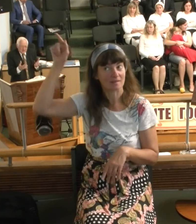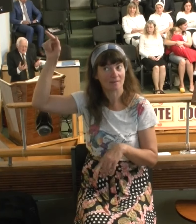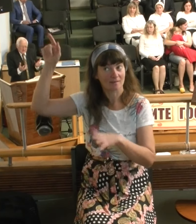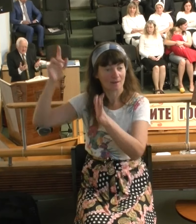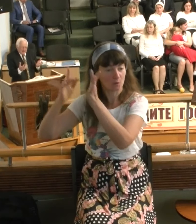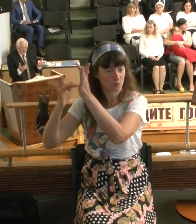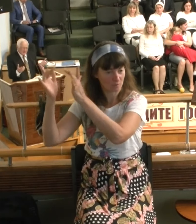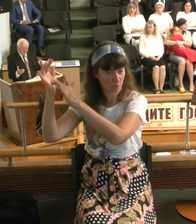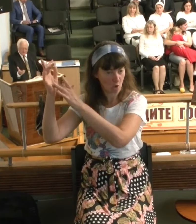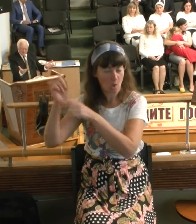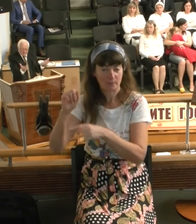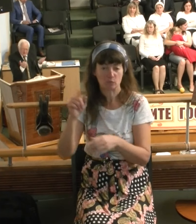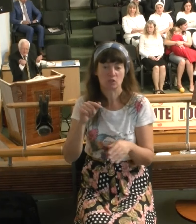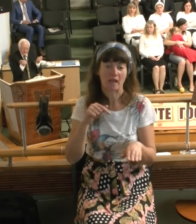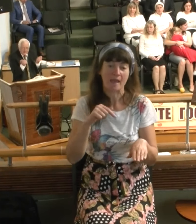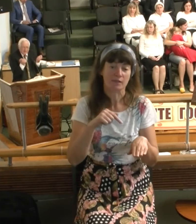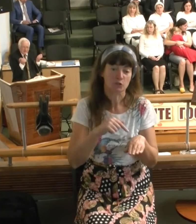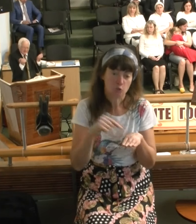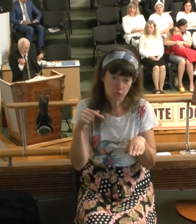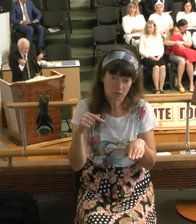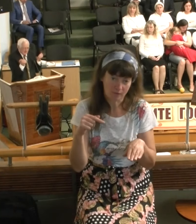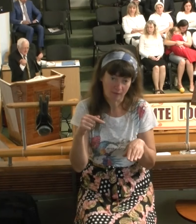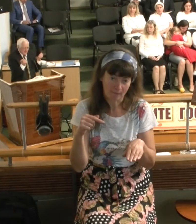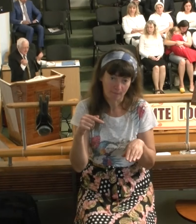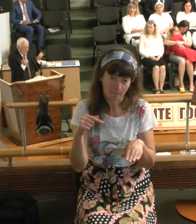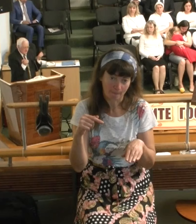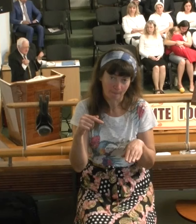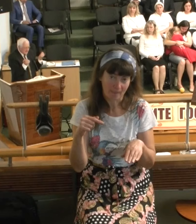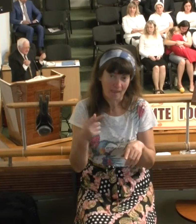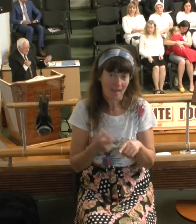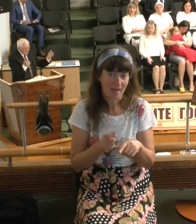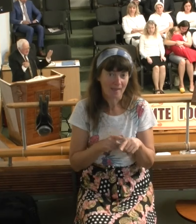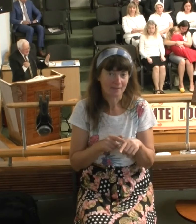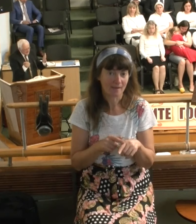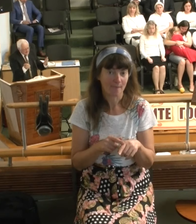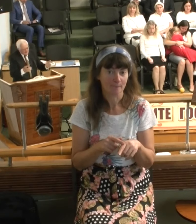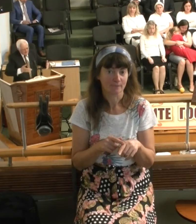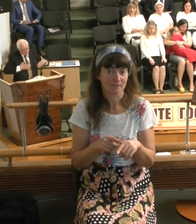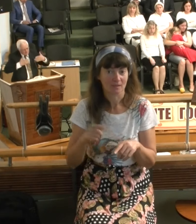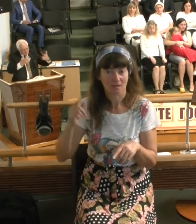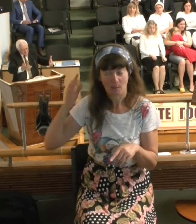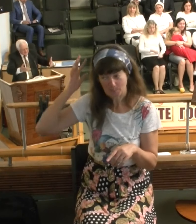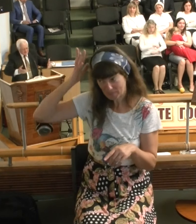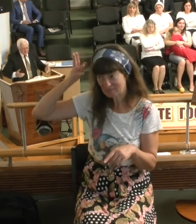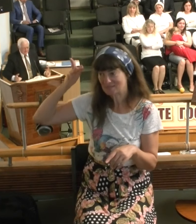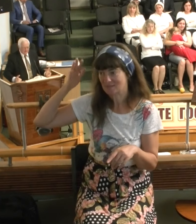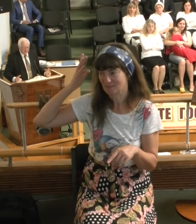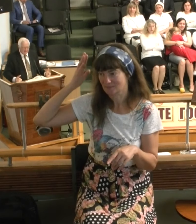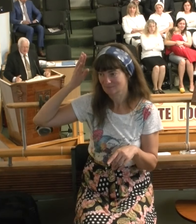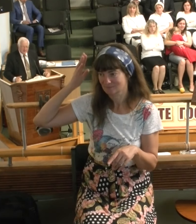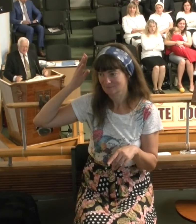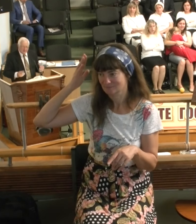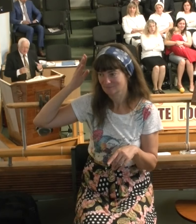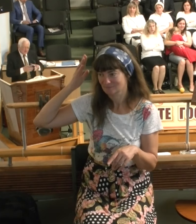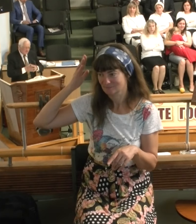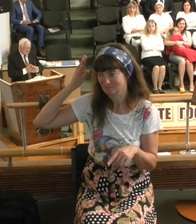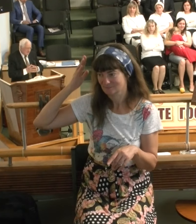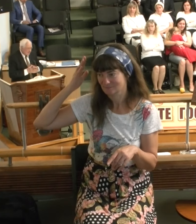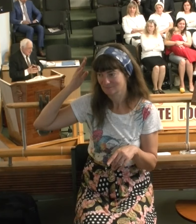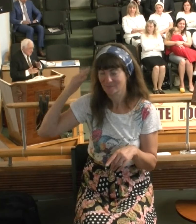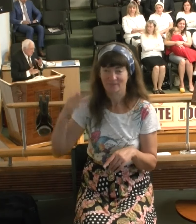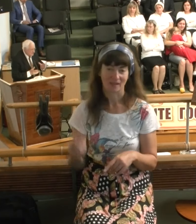– это ощущения, они рождаются из мыслей. Мысли, какие мысли, такие будут ощущения. Если